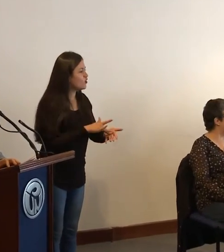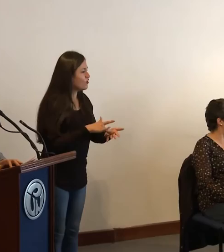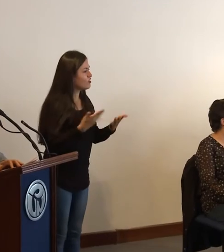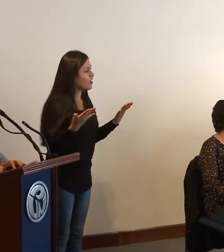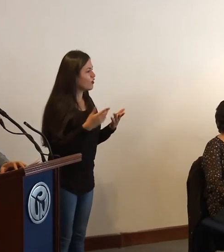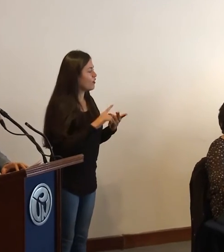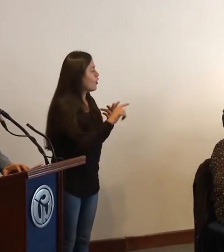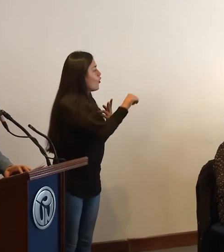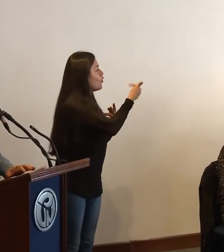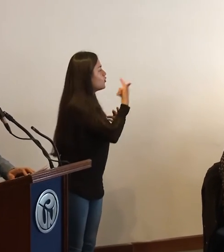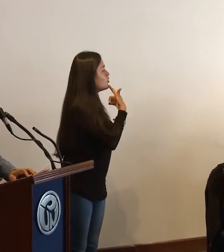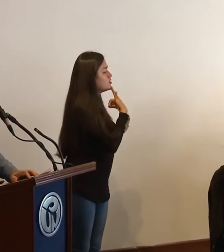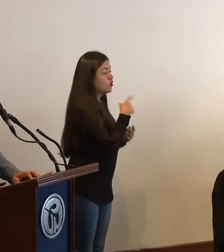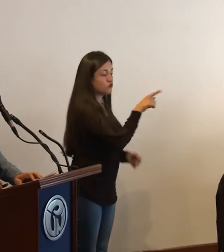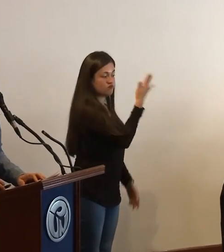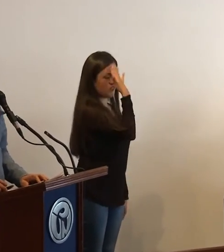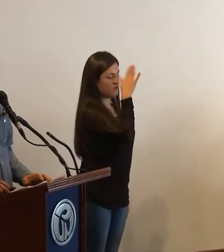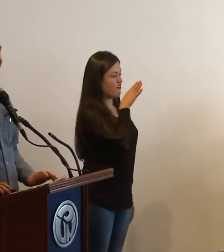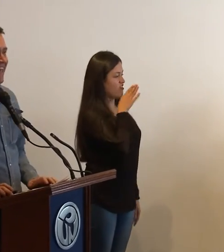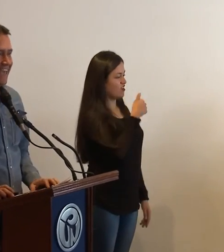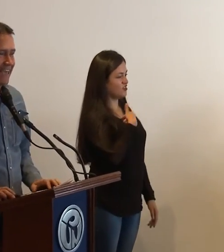Sí, ese es otro.